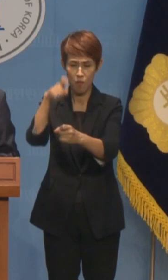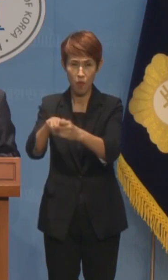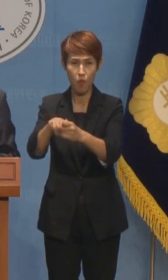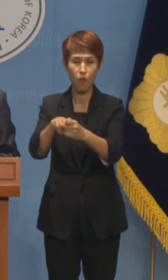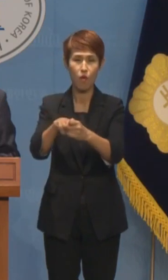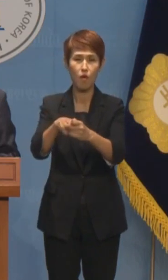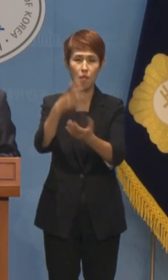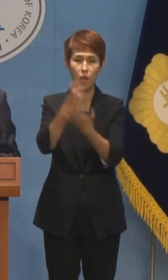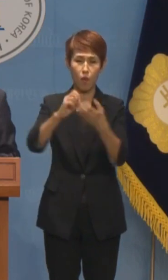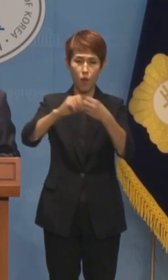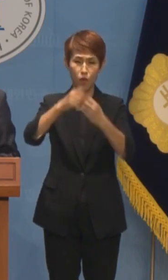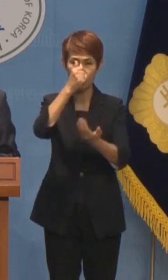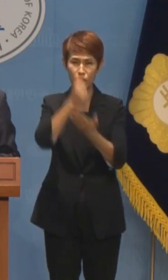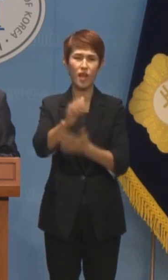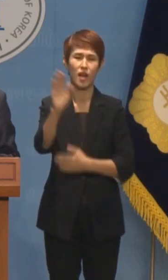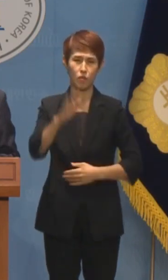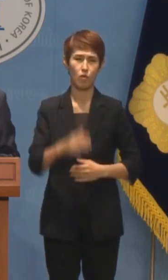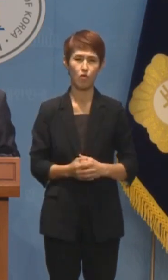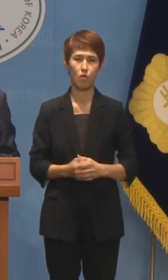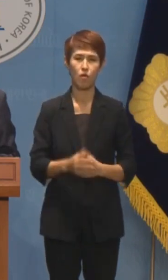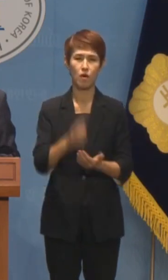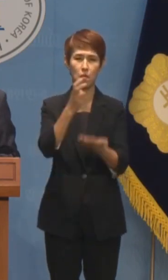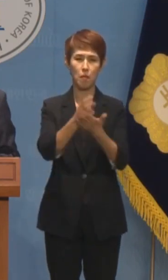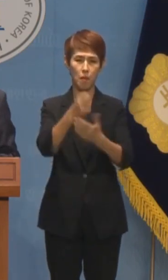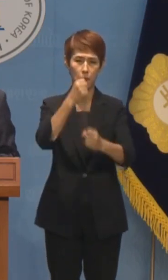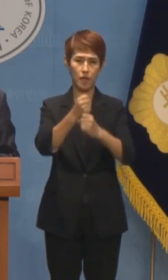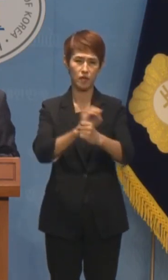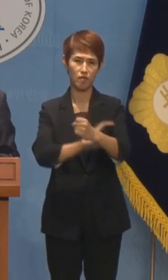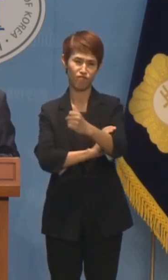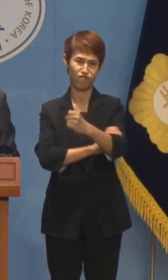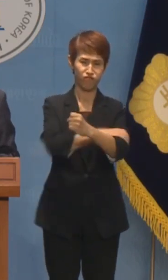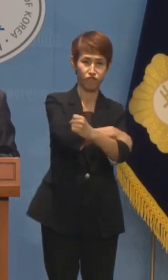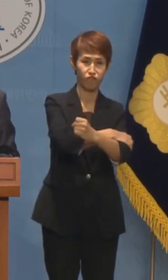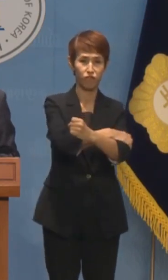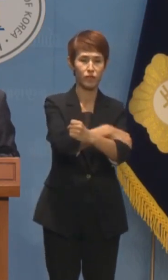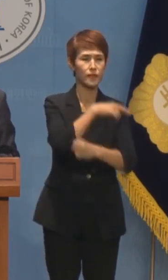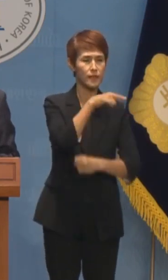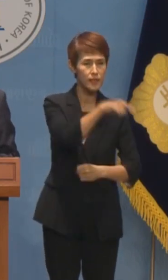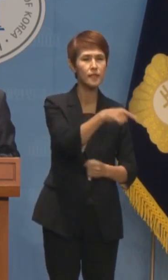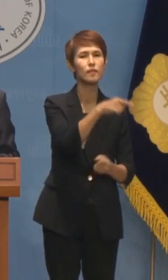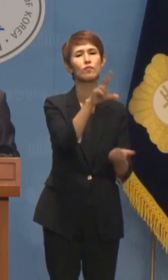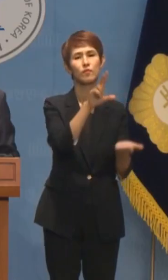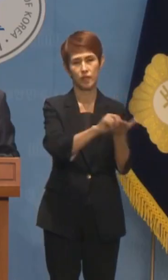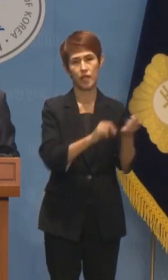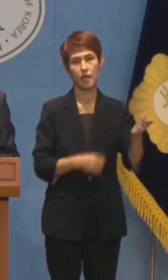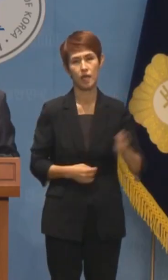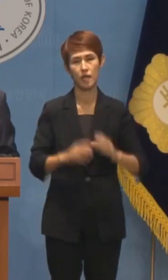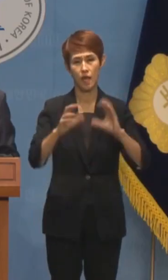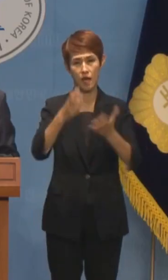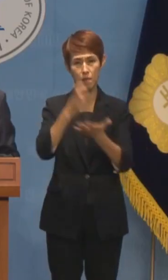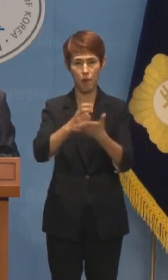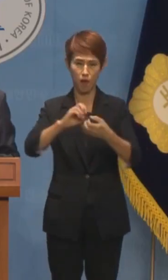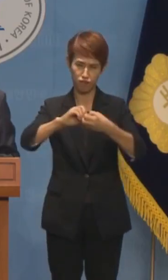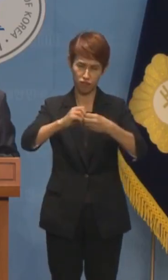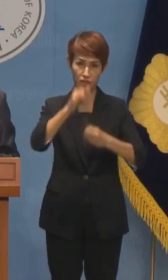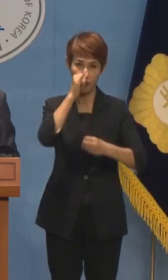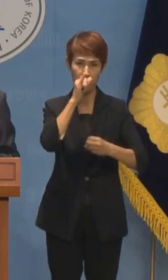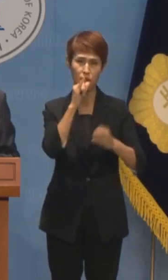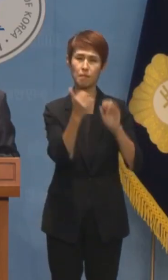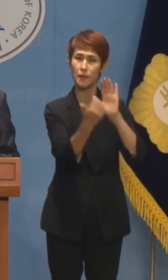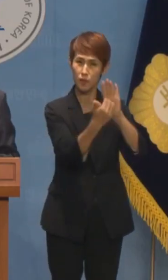아니라 입법 권력을 사유화하는 민주당의 입법 왜곡과 헌법 왜곡을 막는 일입니다.